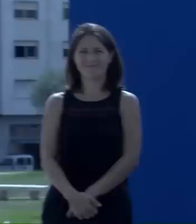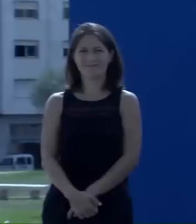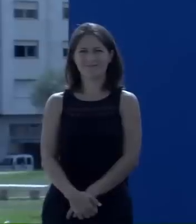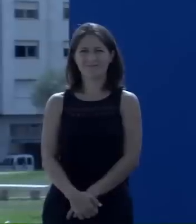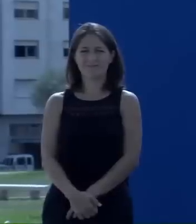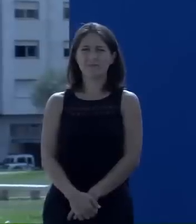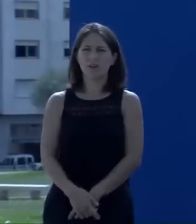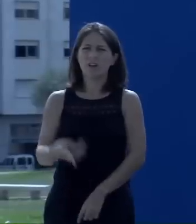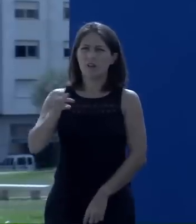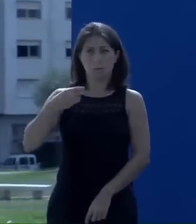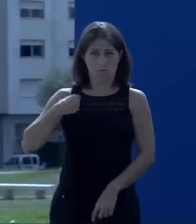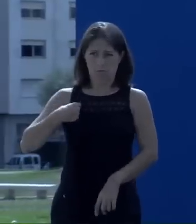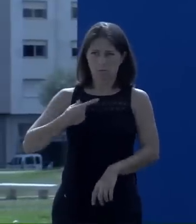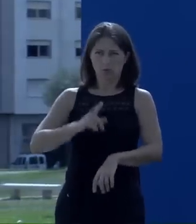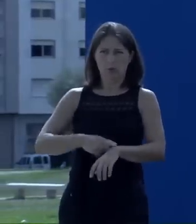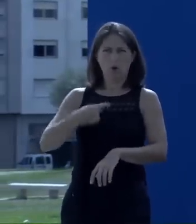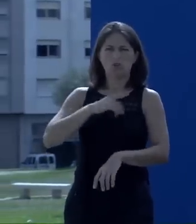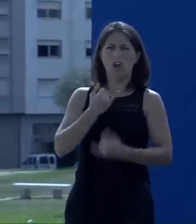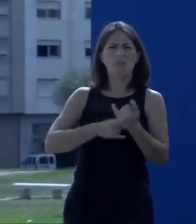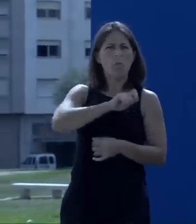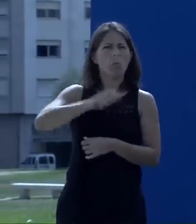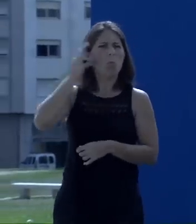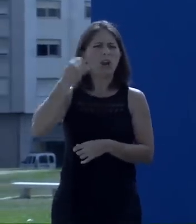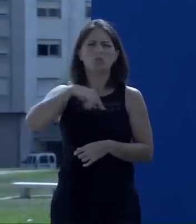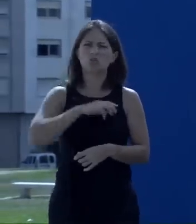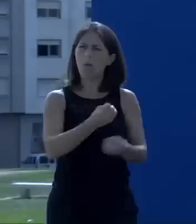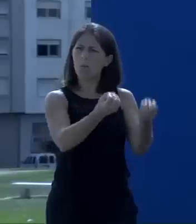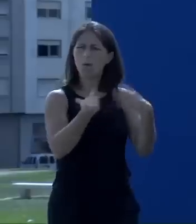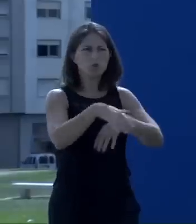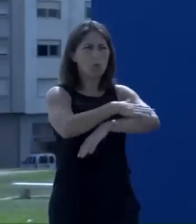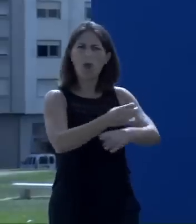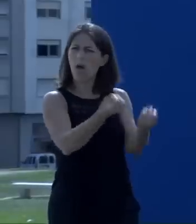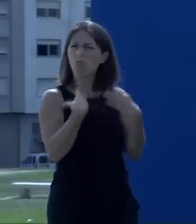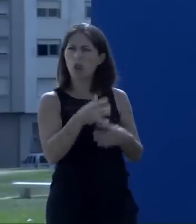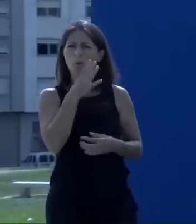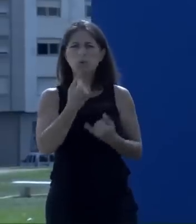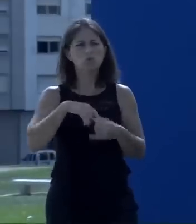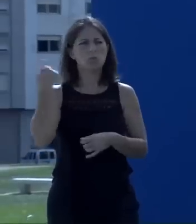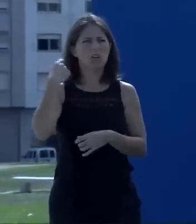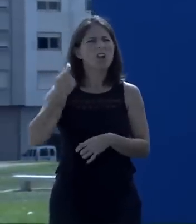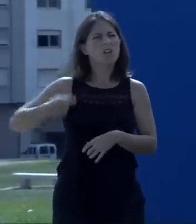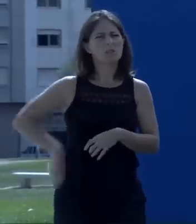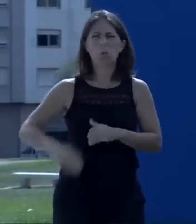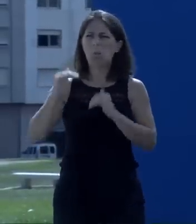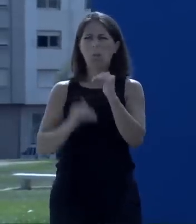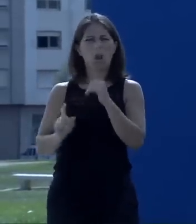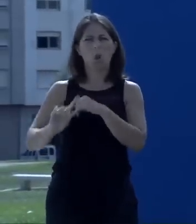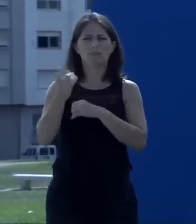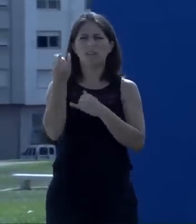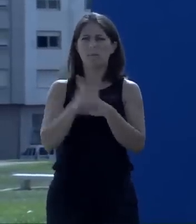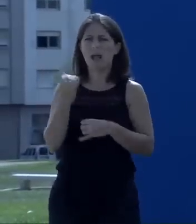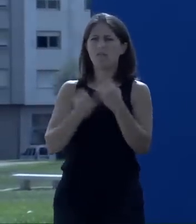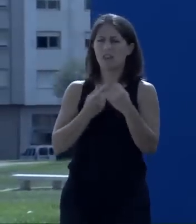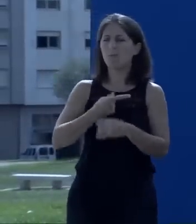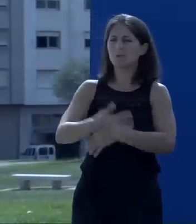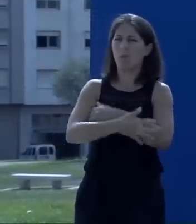Do mesmo xeito, as mulleres ficamos desamparadas por un goberno cando temos as pensións e os salarios máis baixos ou cando lideramos as taxas